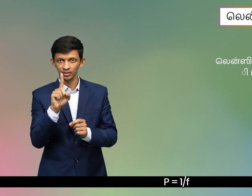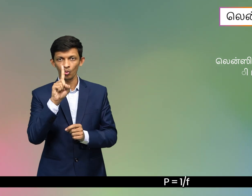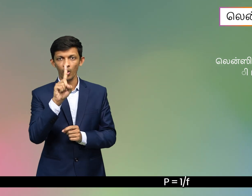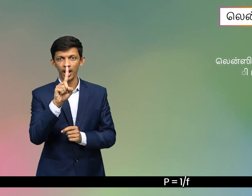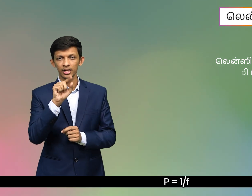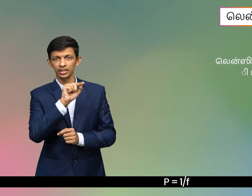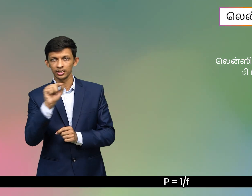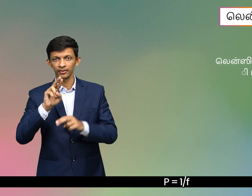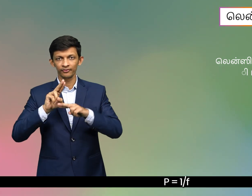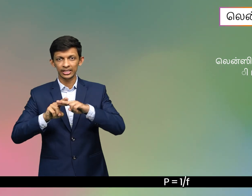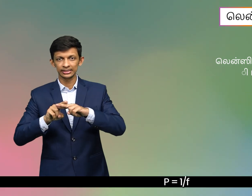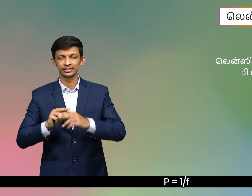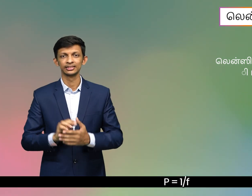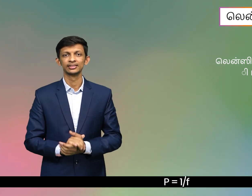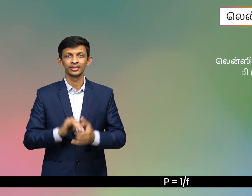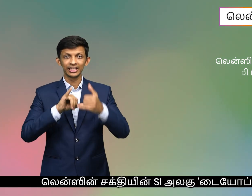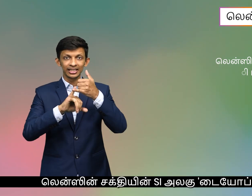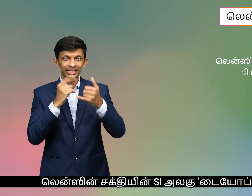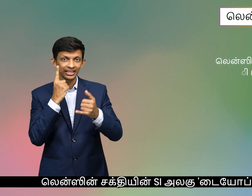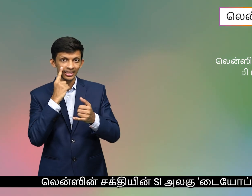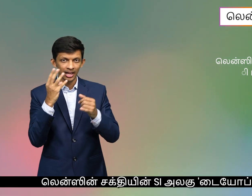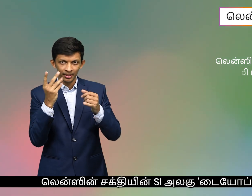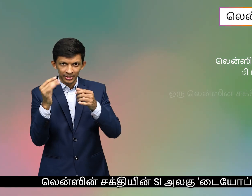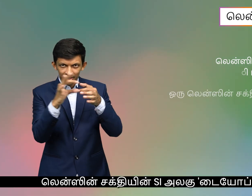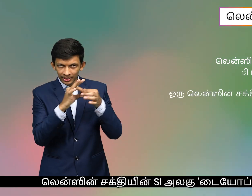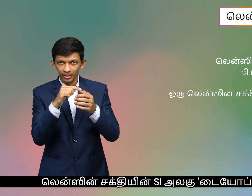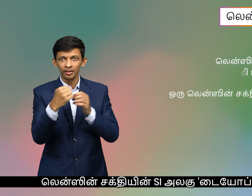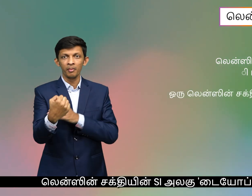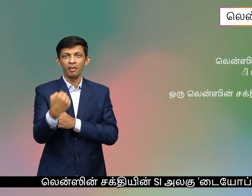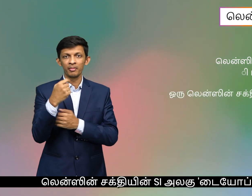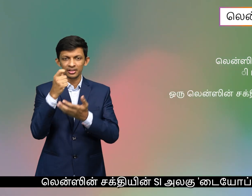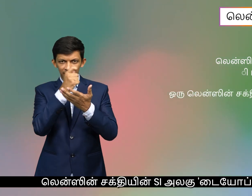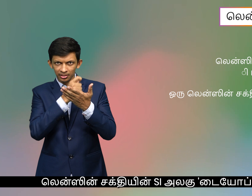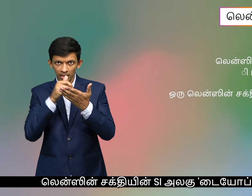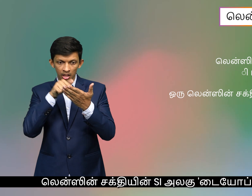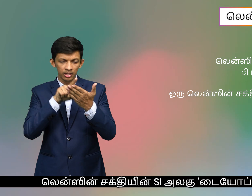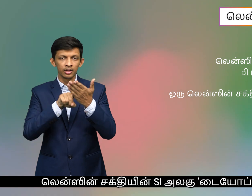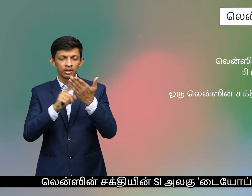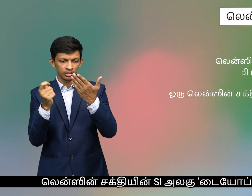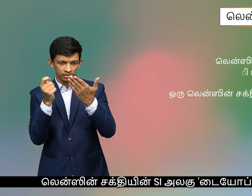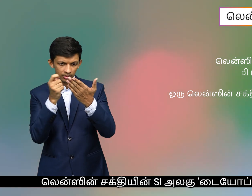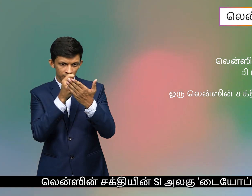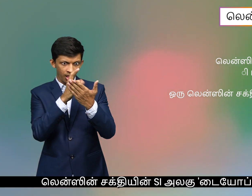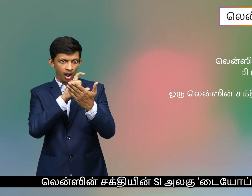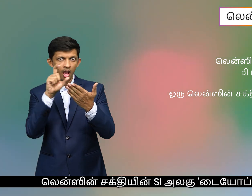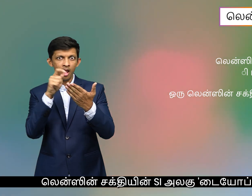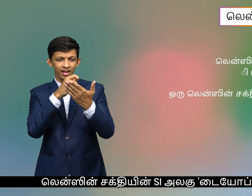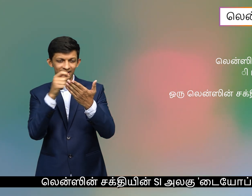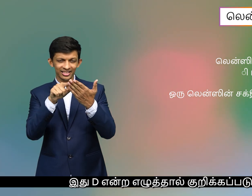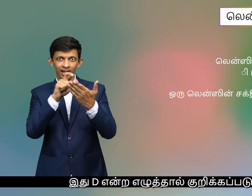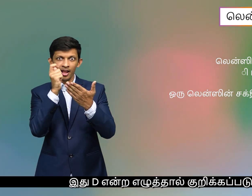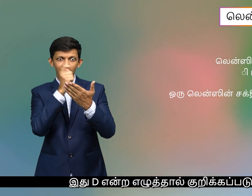1 கீழ் F. வில்லையின் திறனின் SI அலகு டயோப்ட்ரே